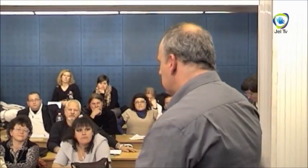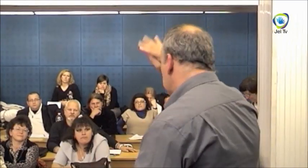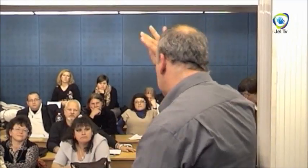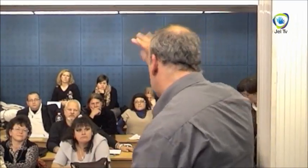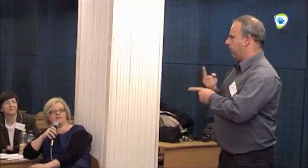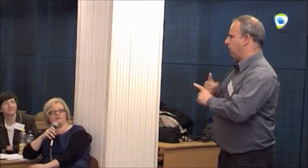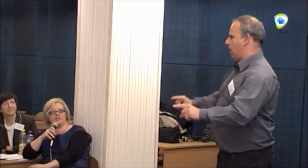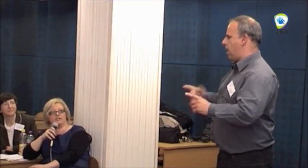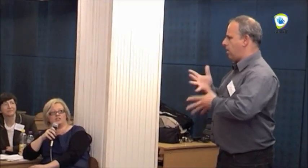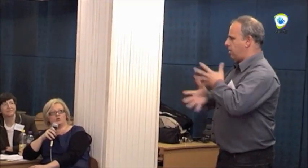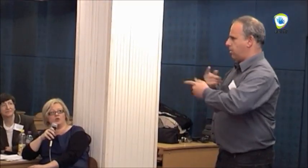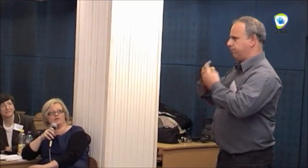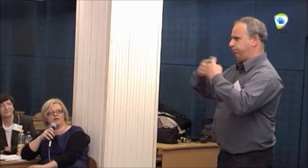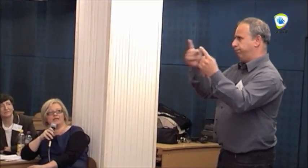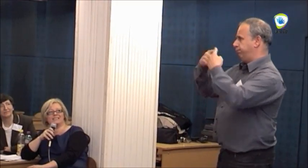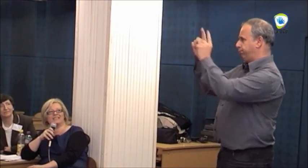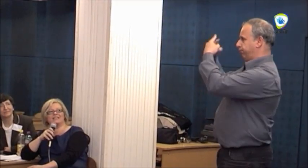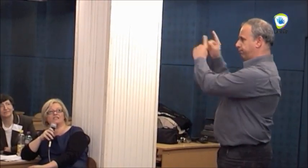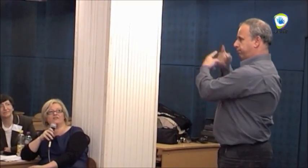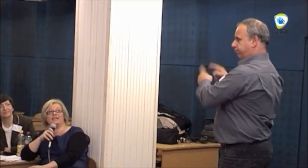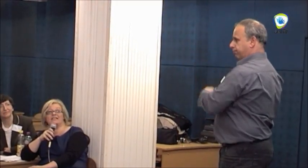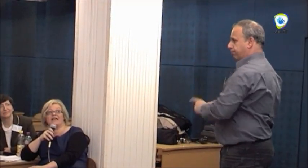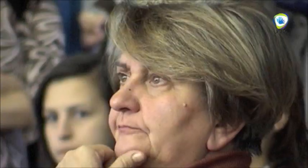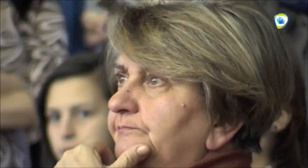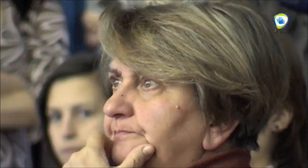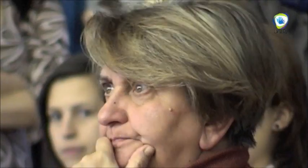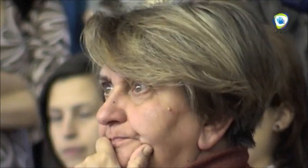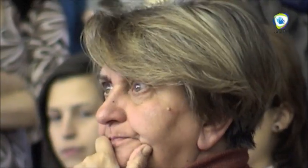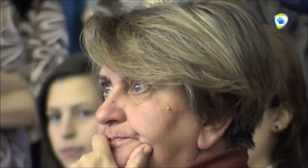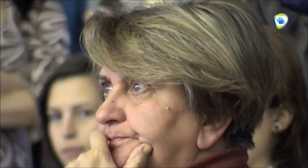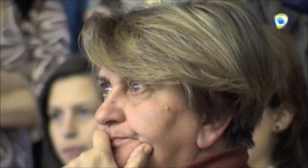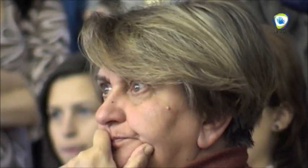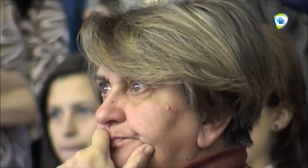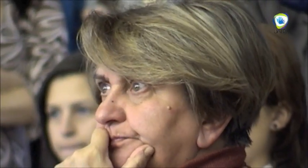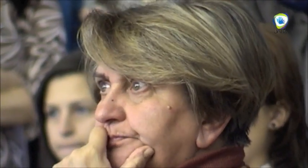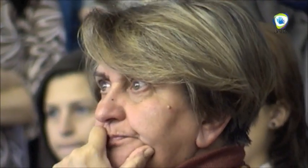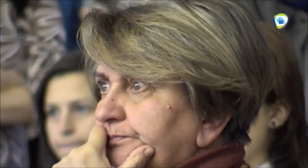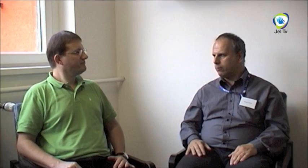jelnyelvi siketiskola van, ezért hétféle nyelv embereket ez egy kiváló.